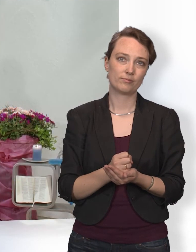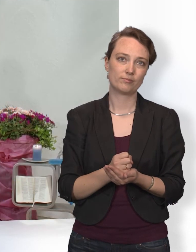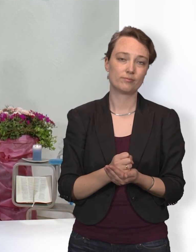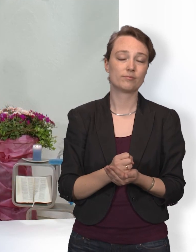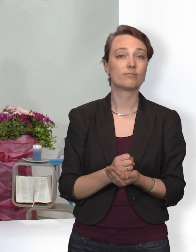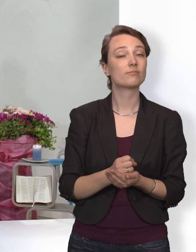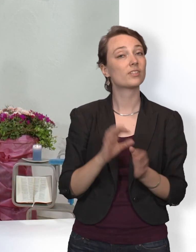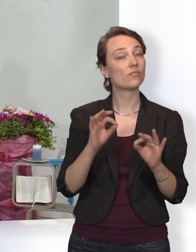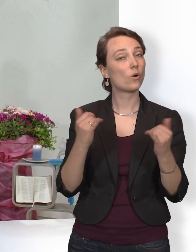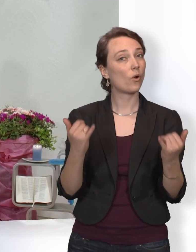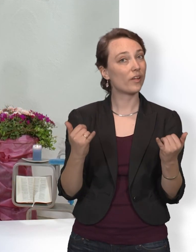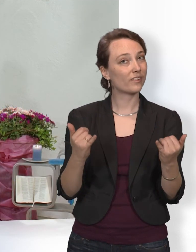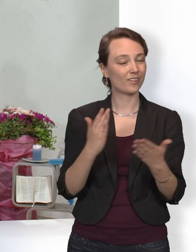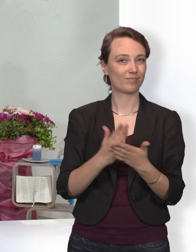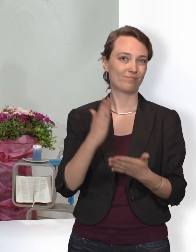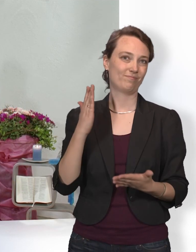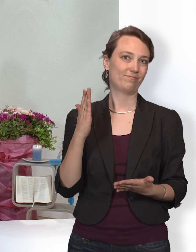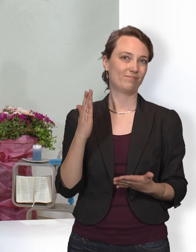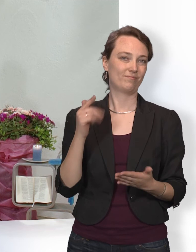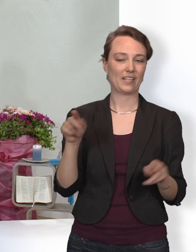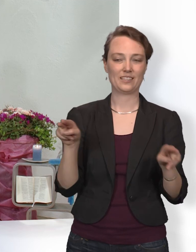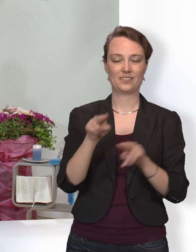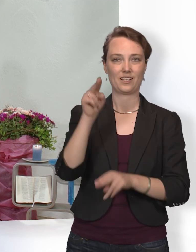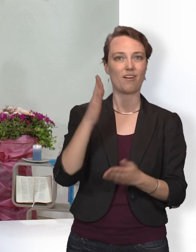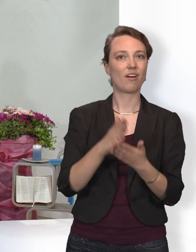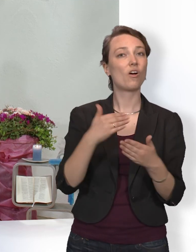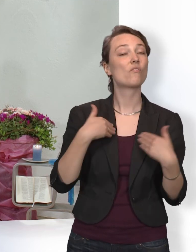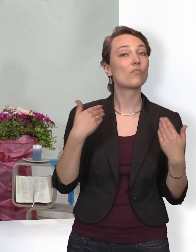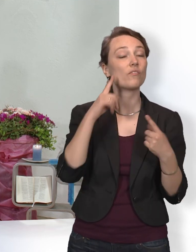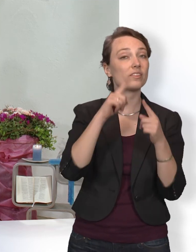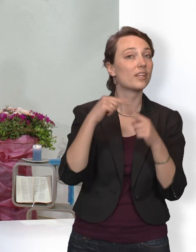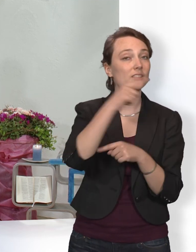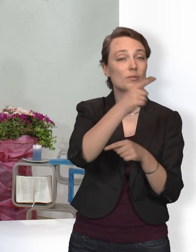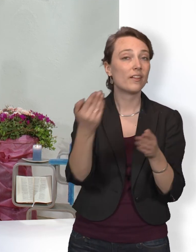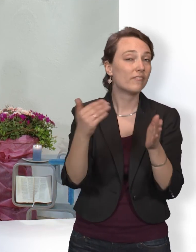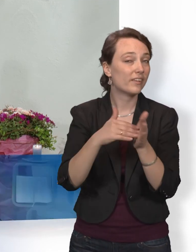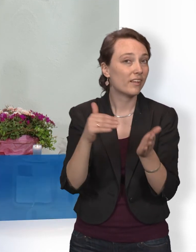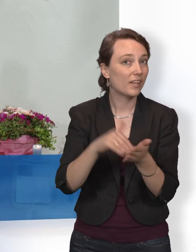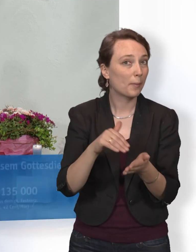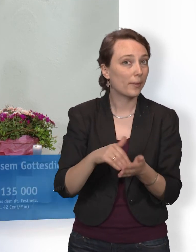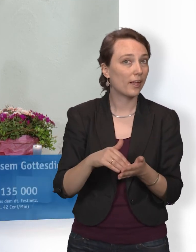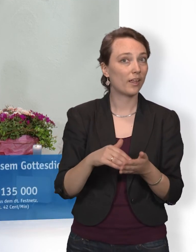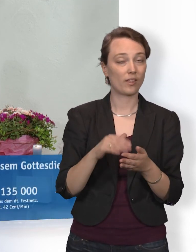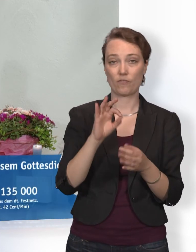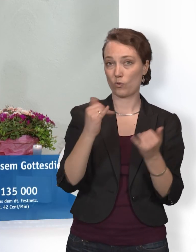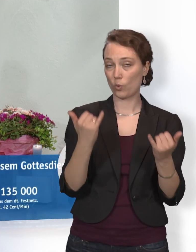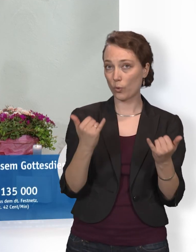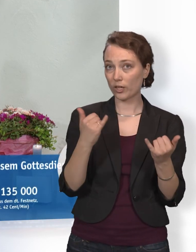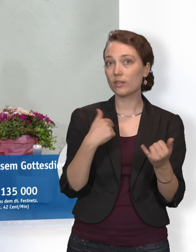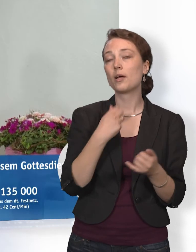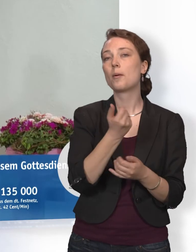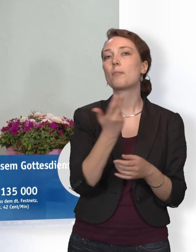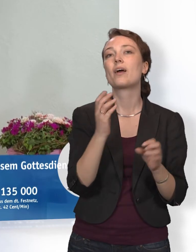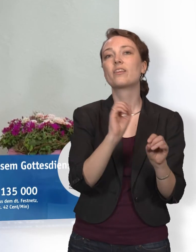Für heute war es das in der Stunde des Höchsten. Ich freue mich, wenn Sie beim nächsten Mal wieder dabei sind. Für heute habe ich Ihnen noch folgende